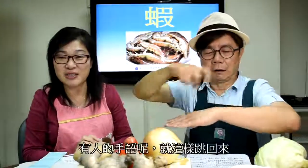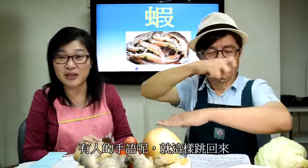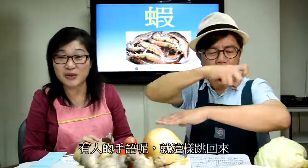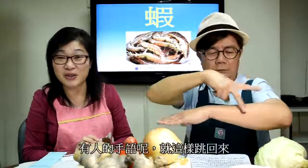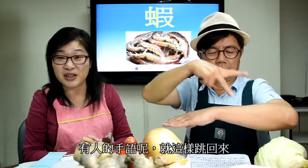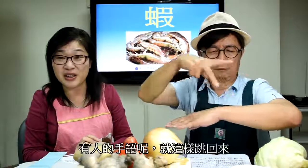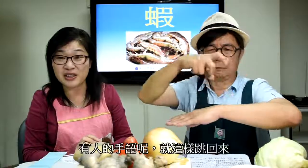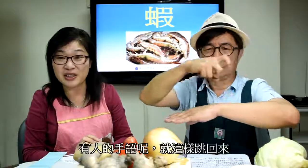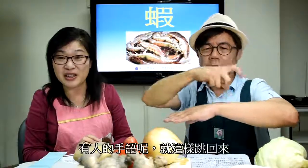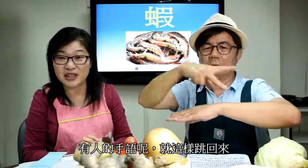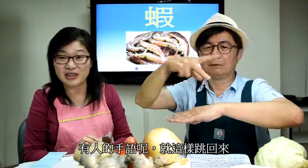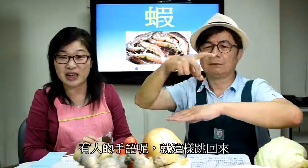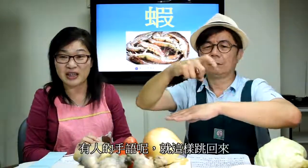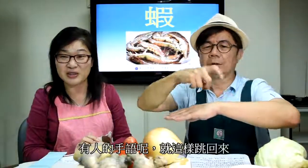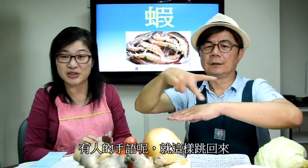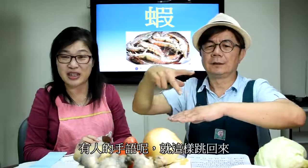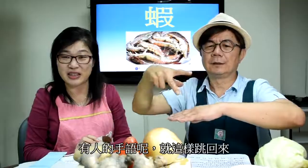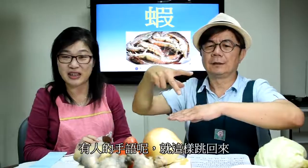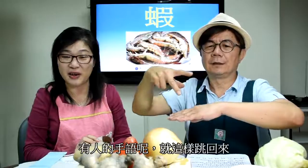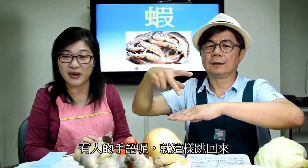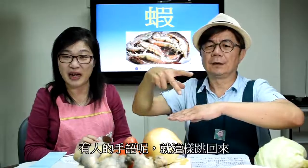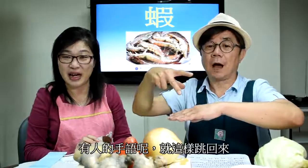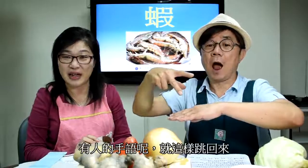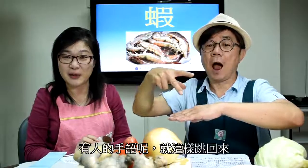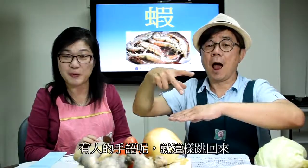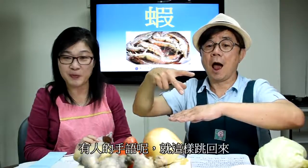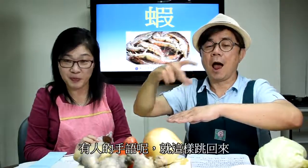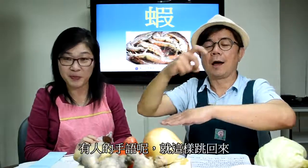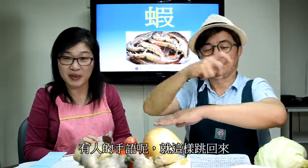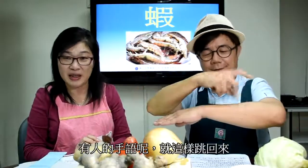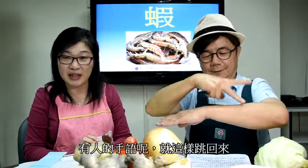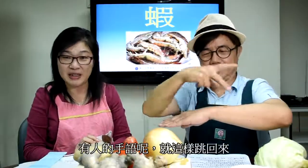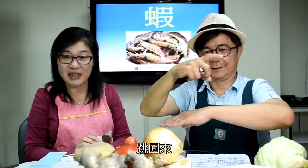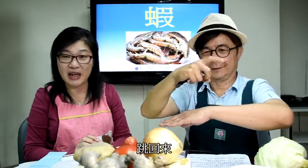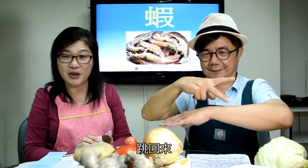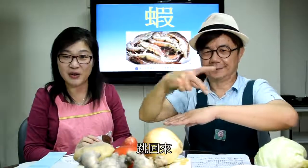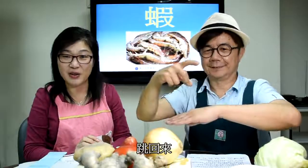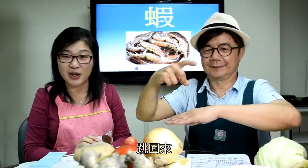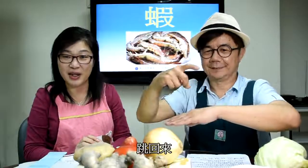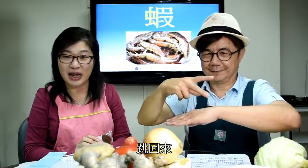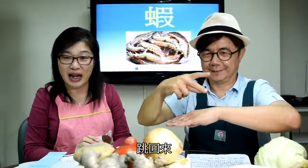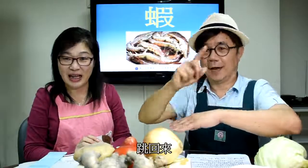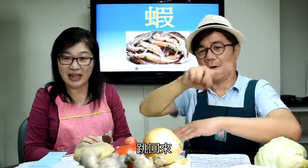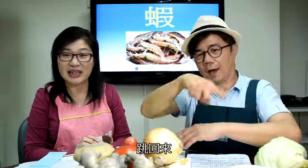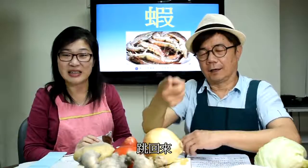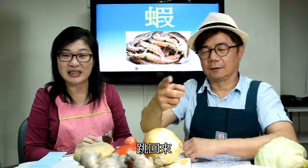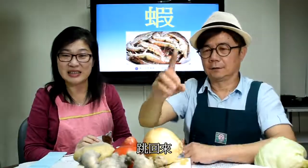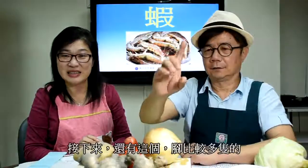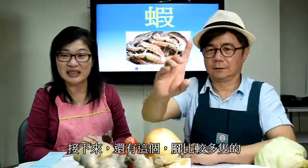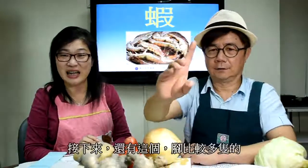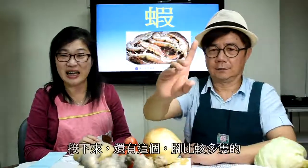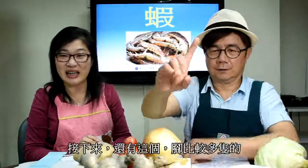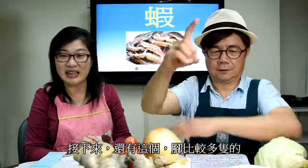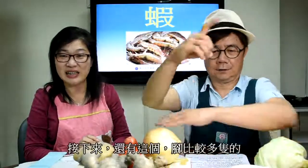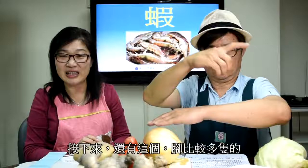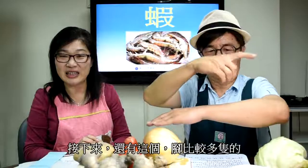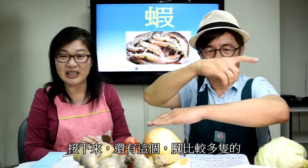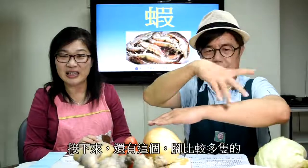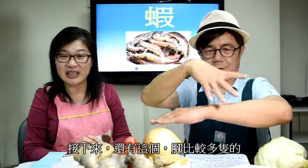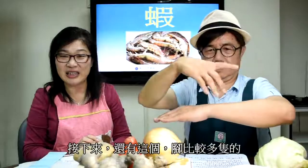语呢，还就这样跳回来，跳回来。接下来